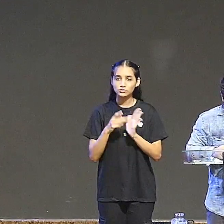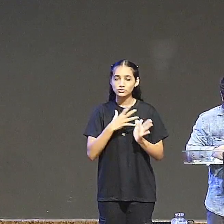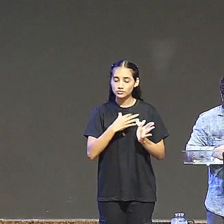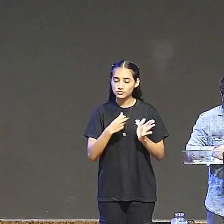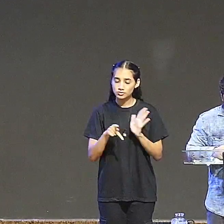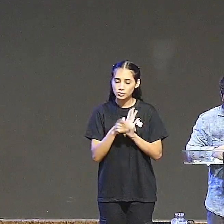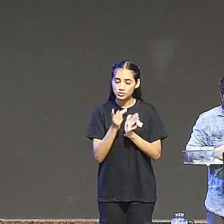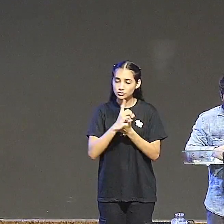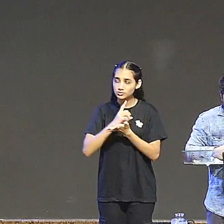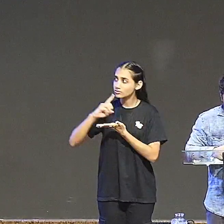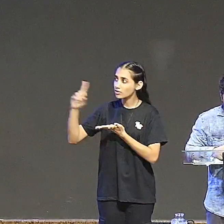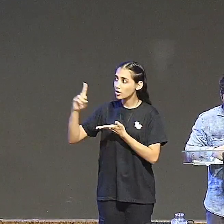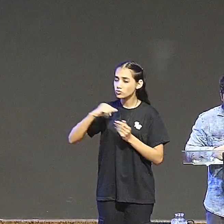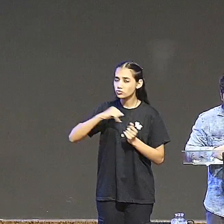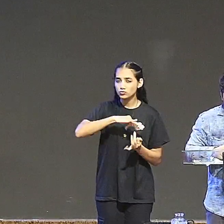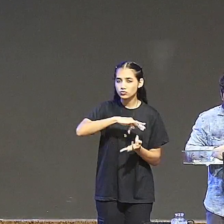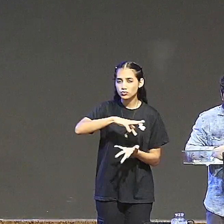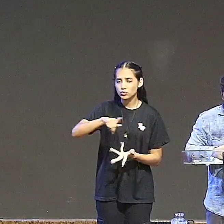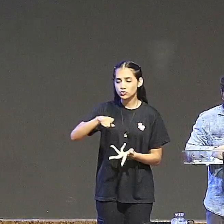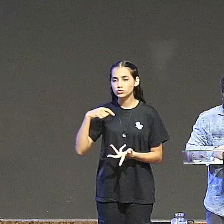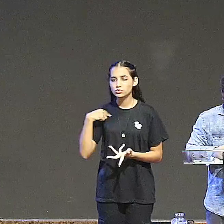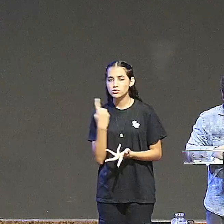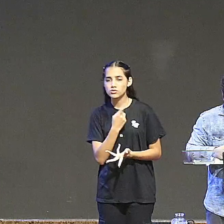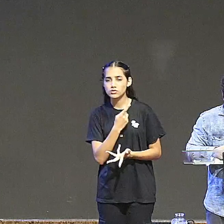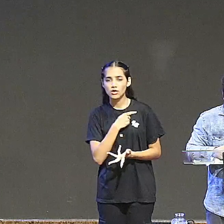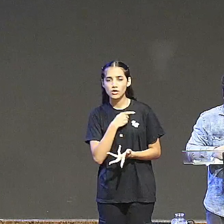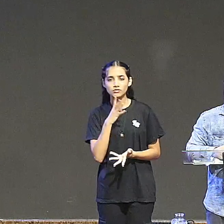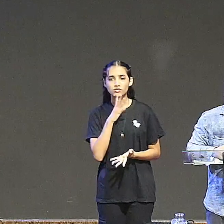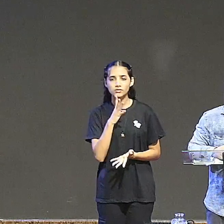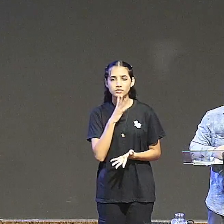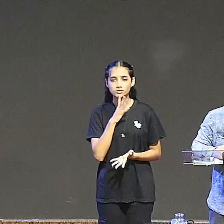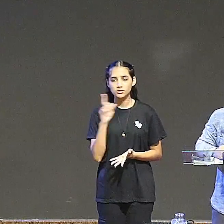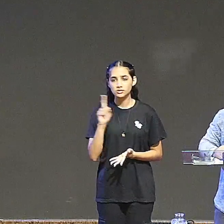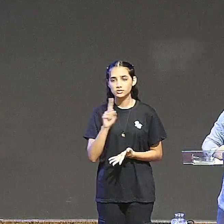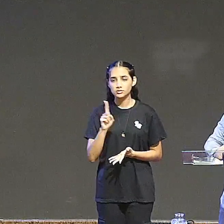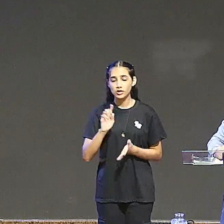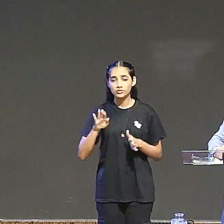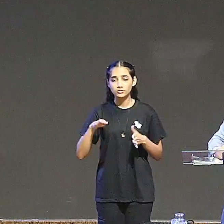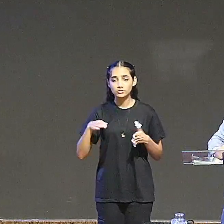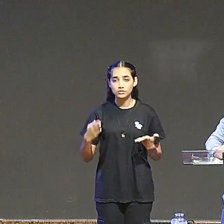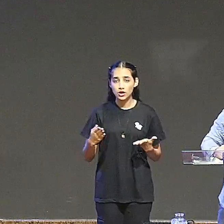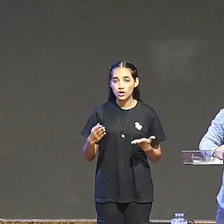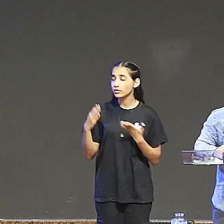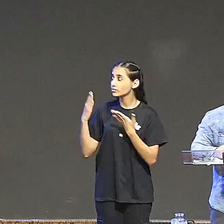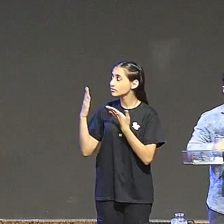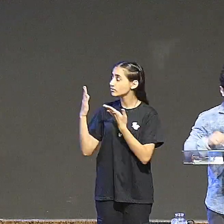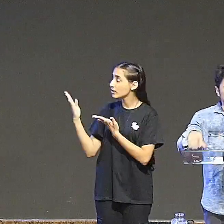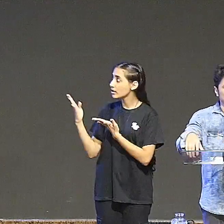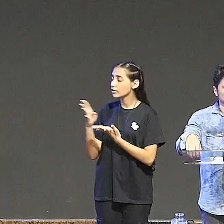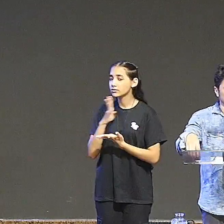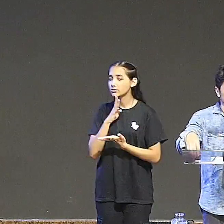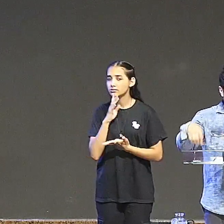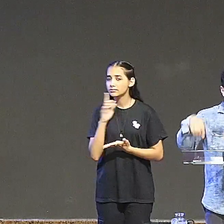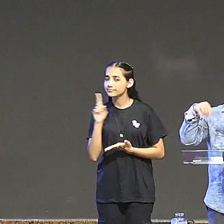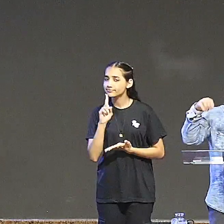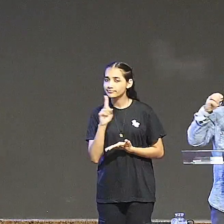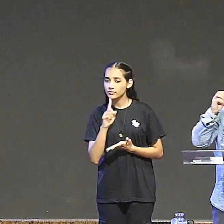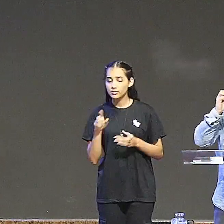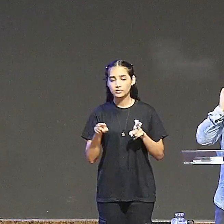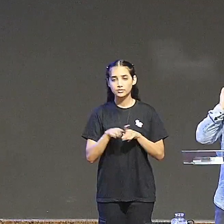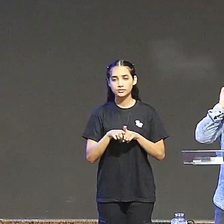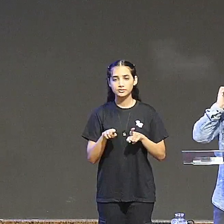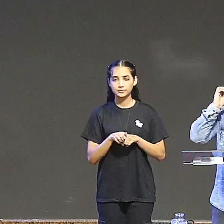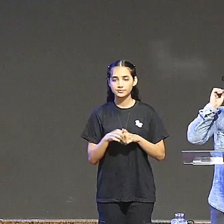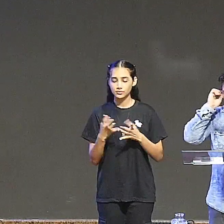nos conhece porquanto não o conheceu a ele mesmo meus irmãos vamos orar mais uma